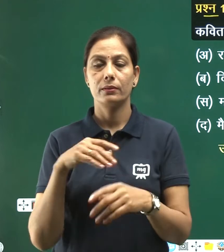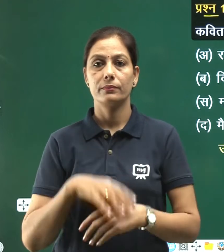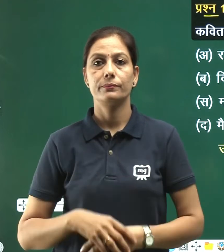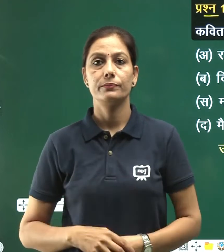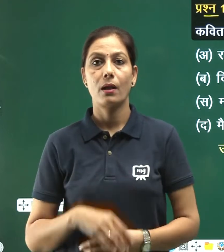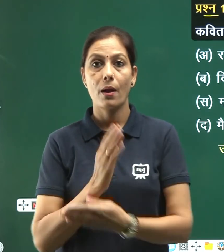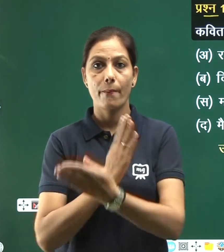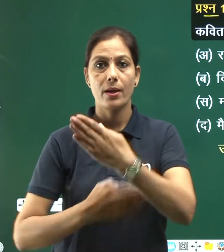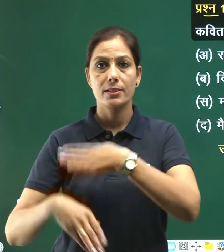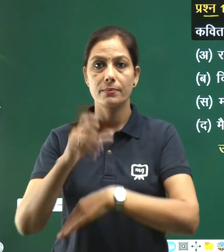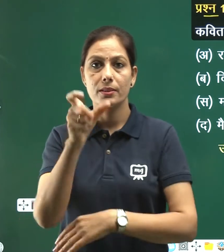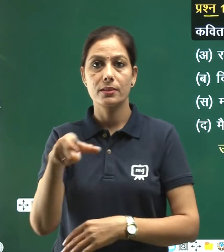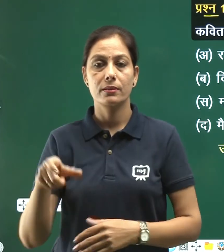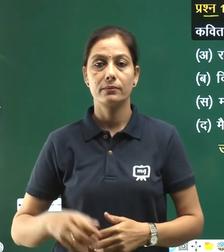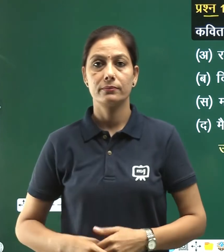अपाहिज